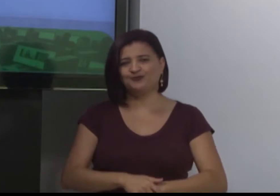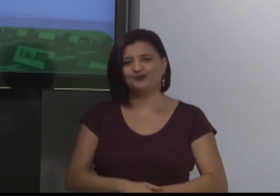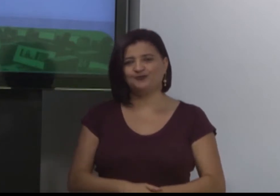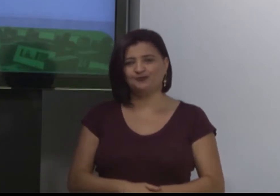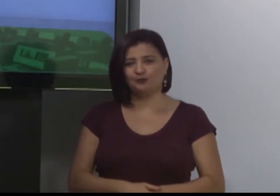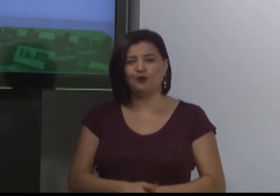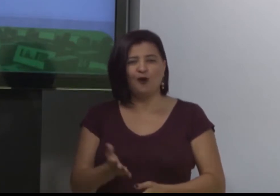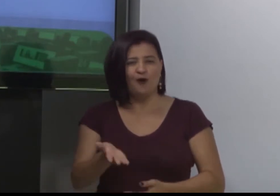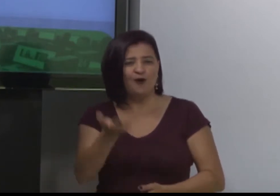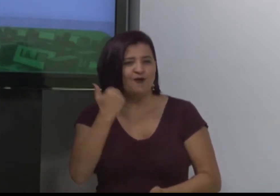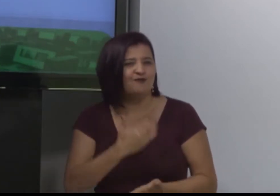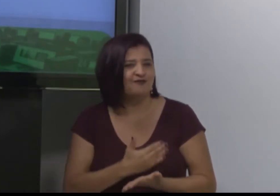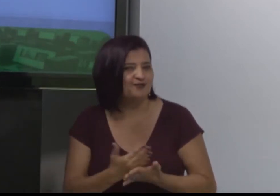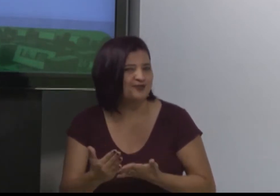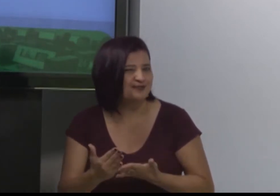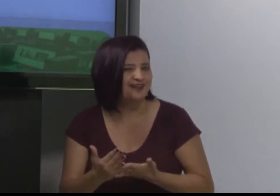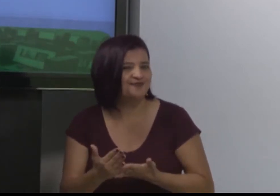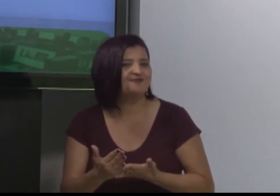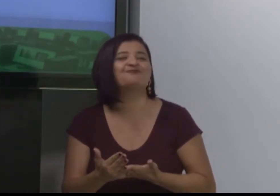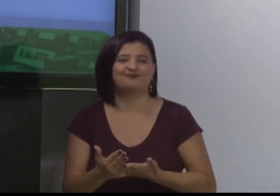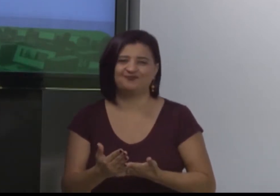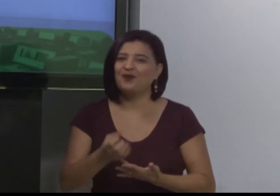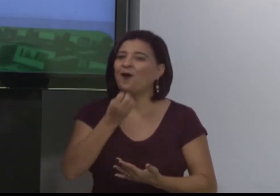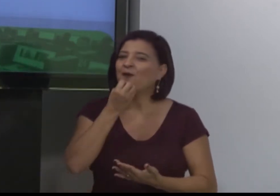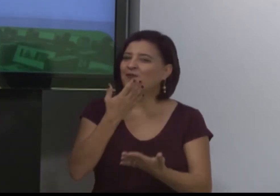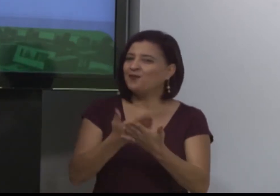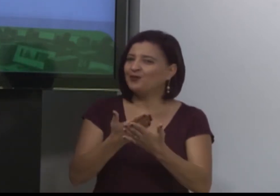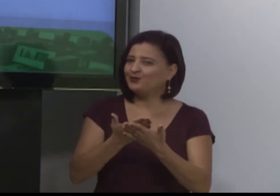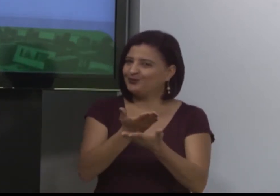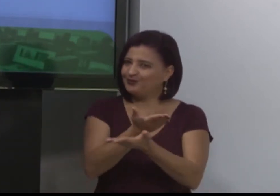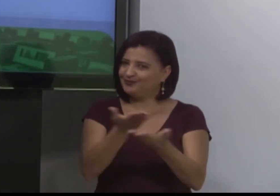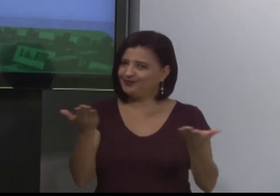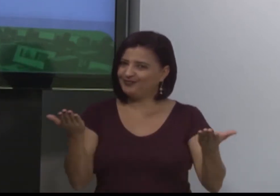começar? Bons estudos!